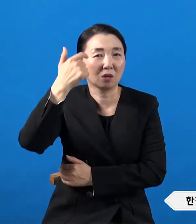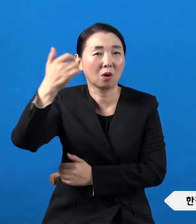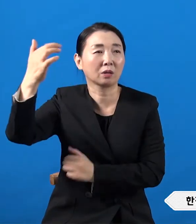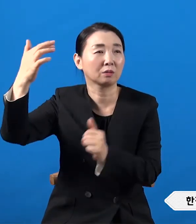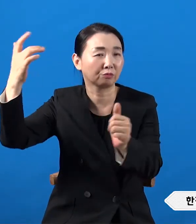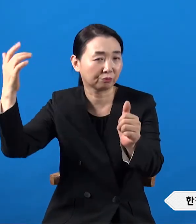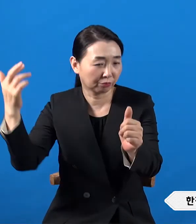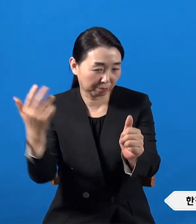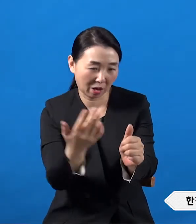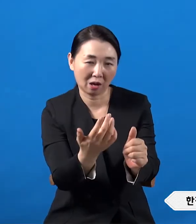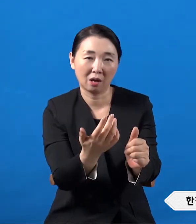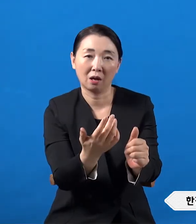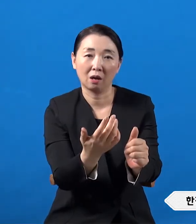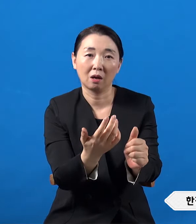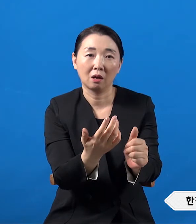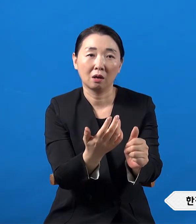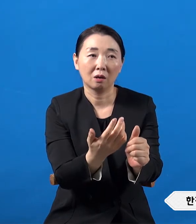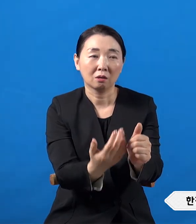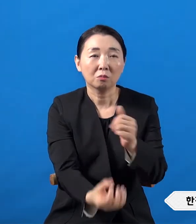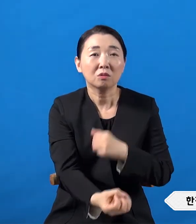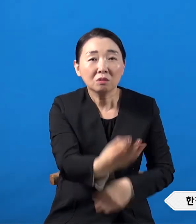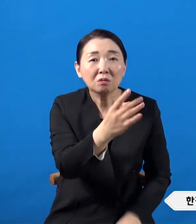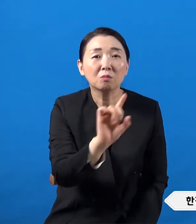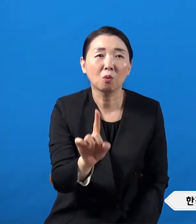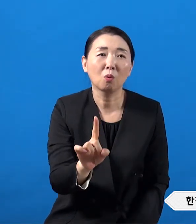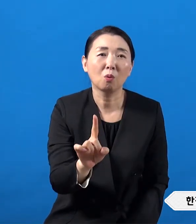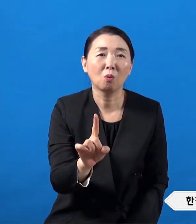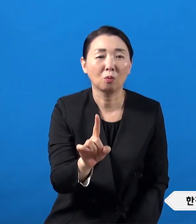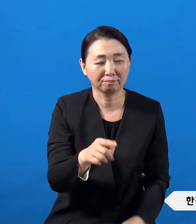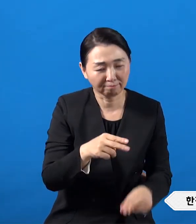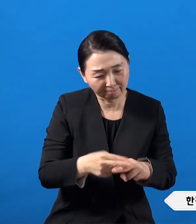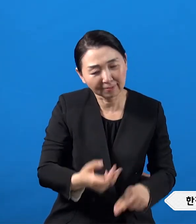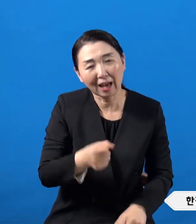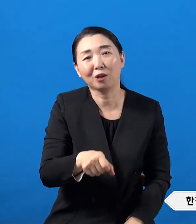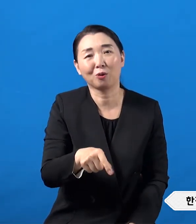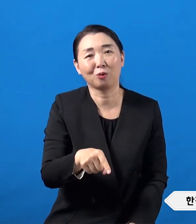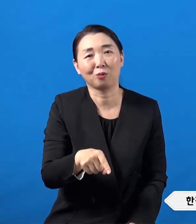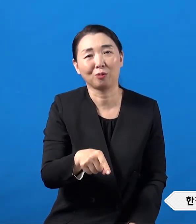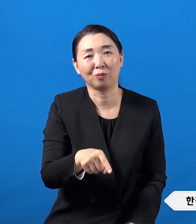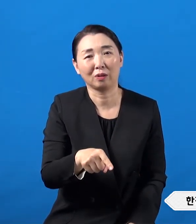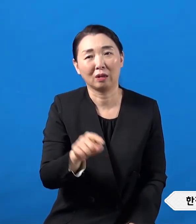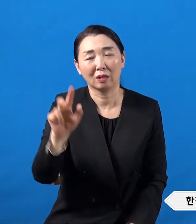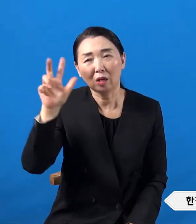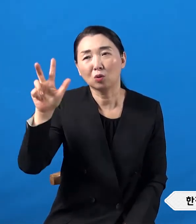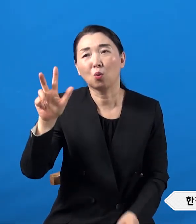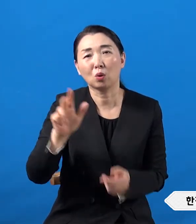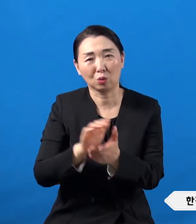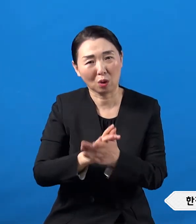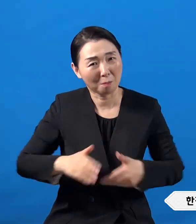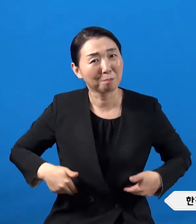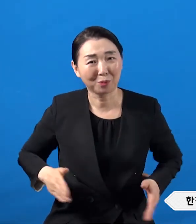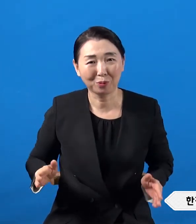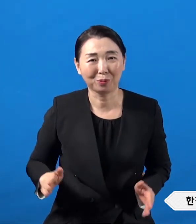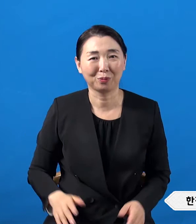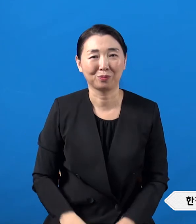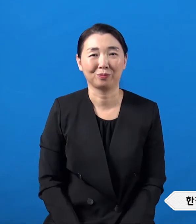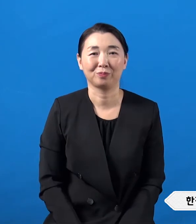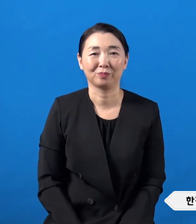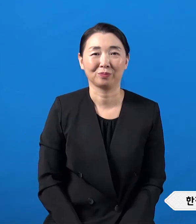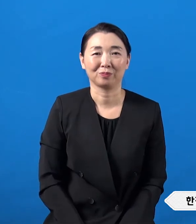영이 그에게 임했다. 그러면 승리는 이제 따놓은 것 아닙니까? 자기가 서원 기도를 할 필요가